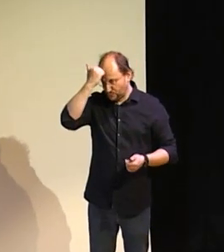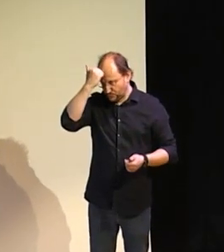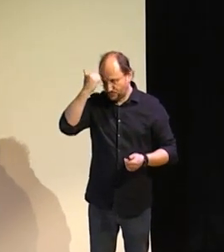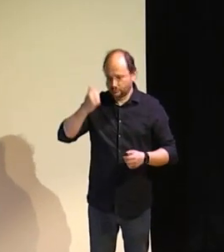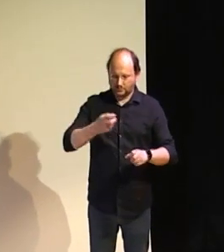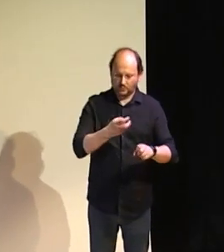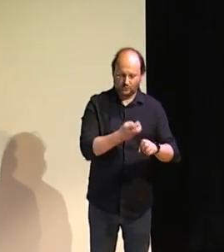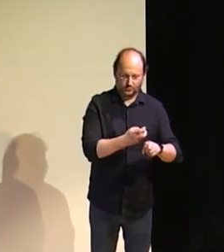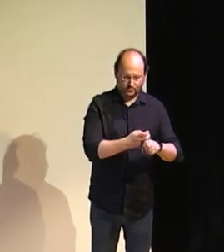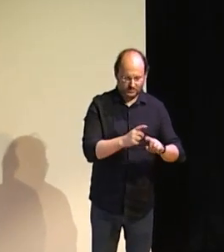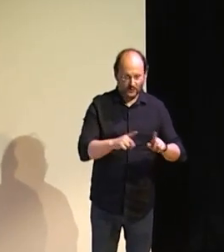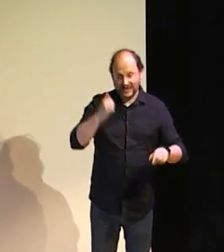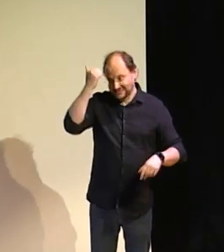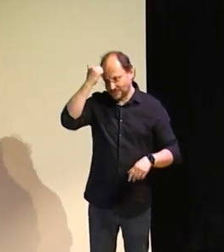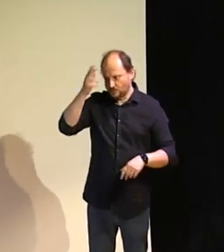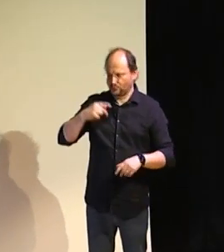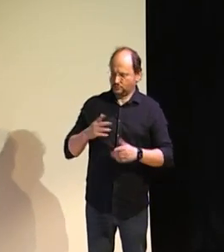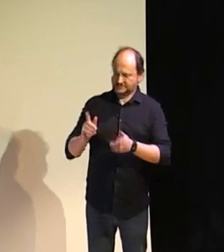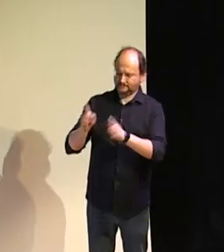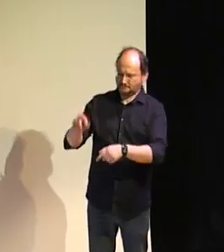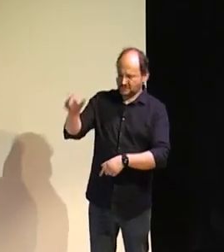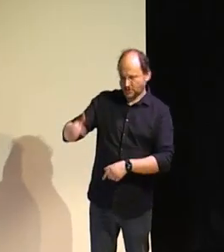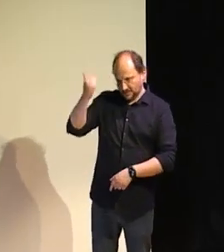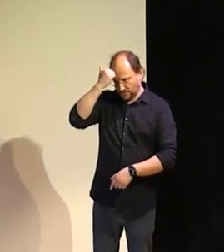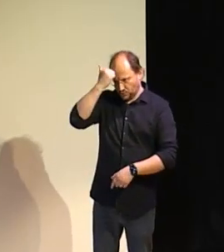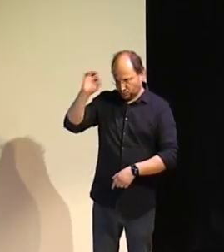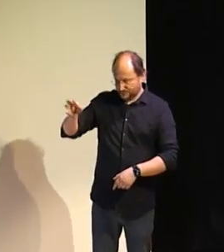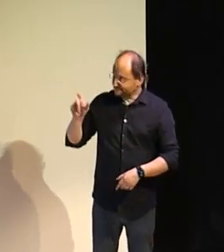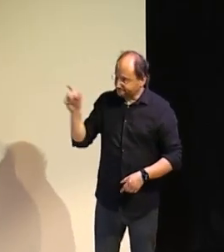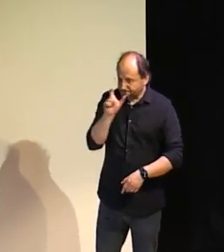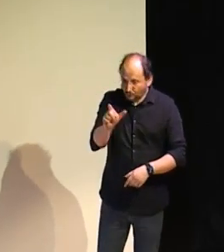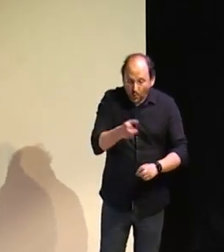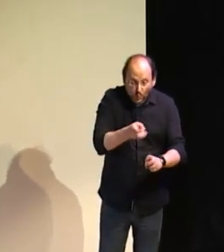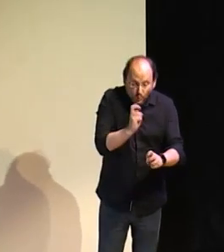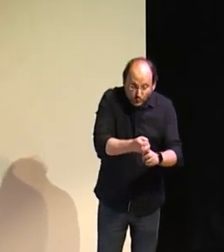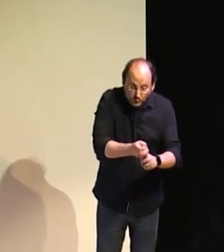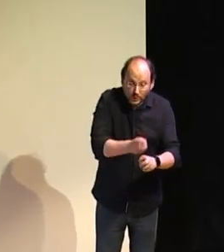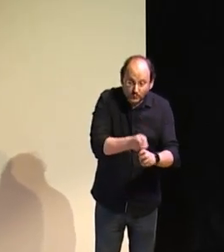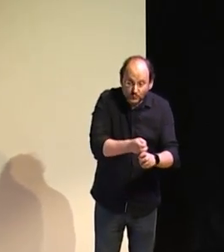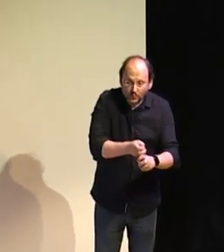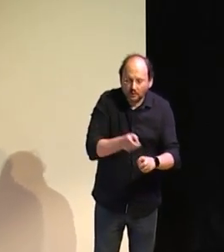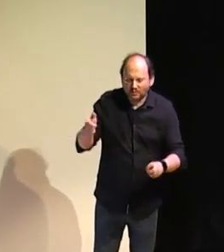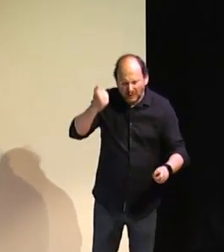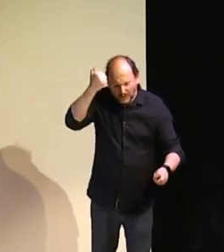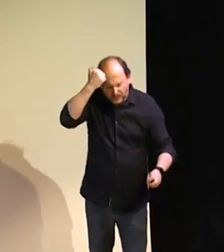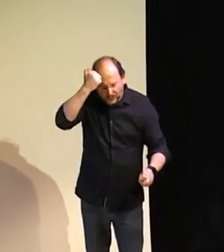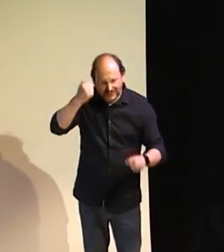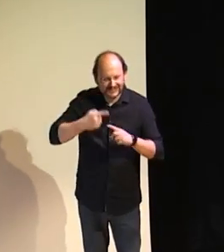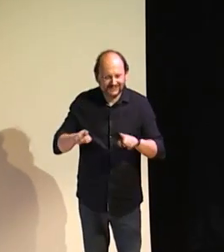Effectivement, ce signe dur, le poing sur la tête, ça veut dire têtu. C'est quelqu'un qui est obstiné. Mais le signe de dur, tel qu'il était dit